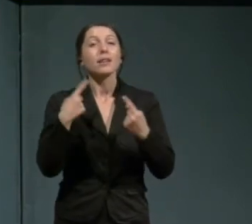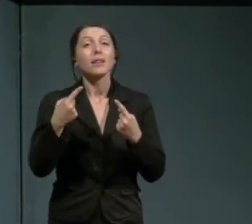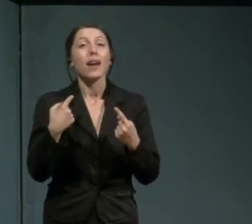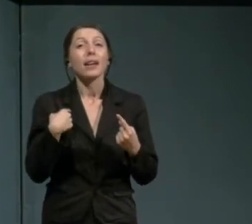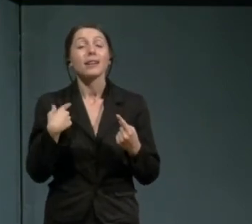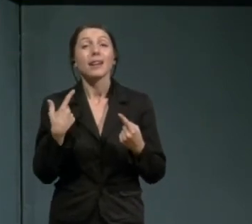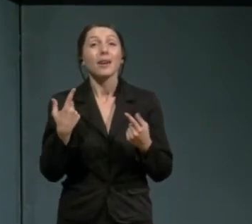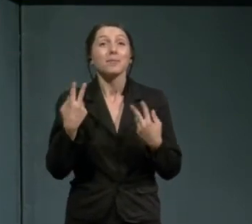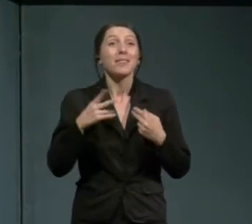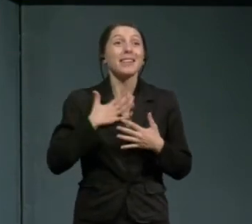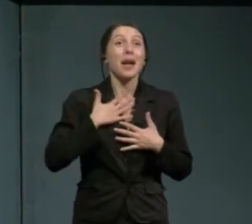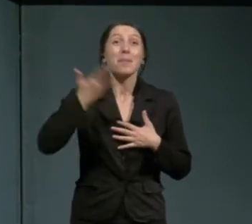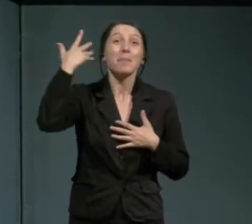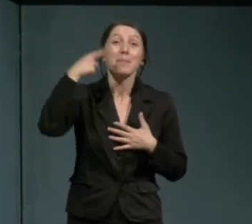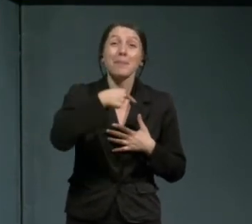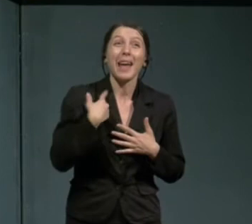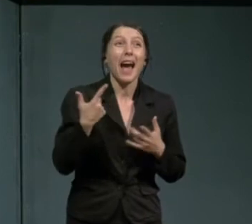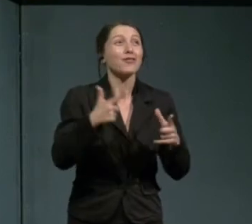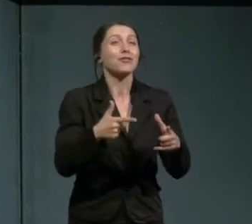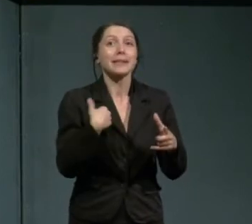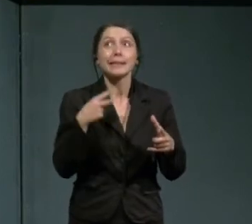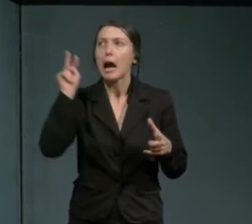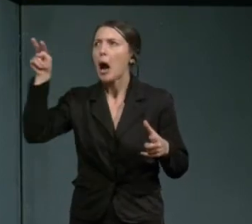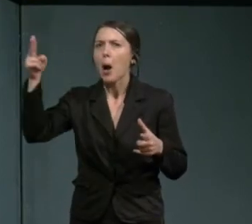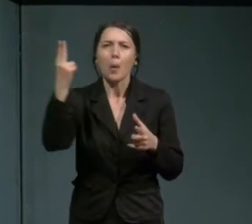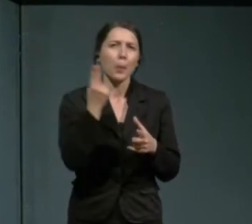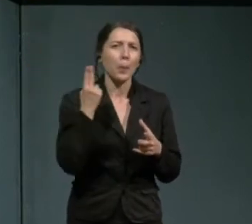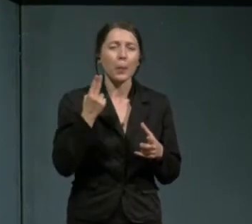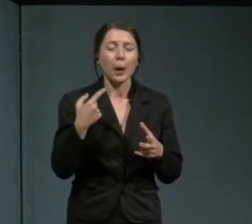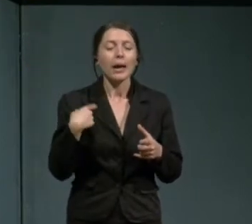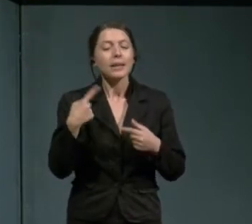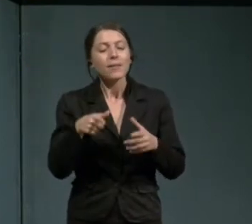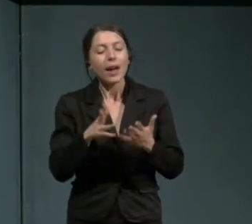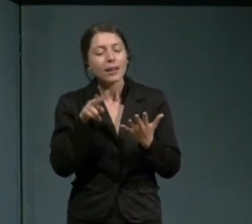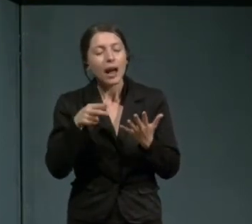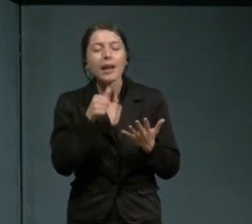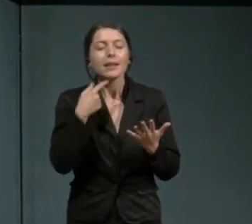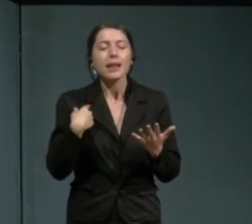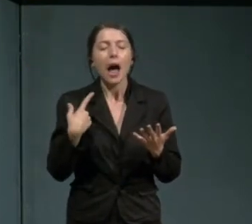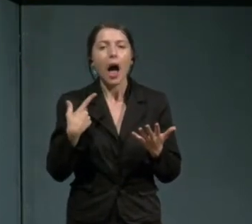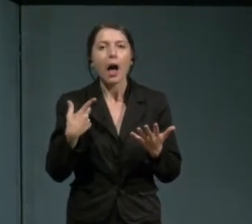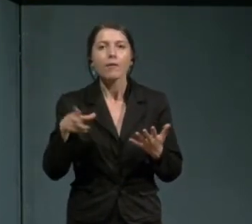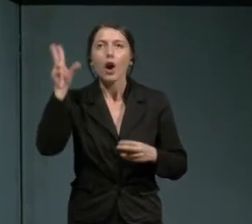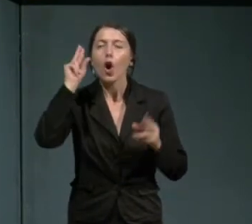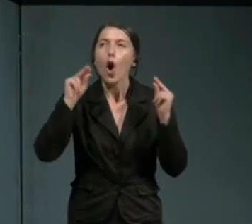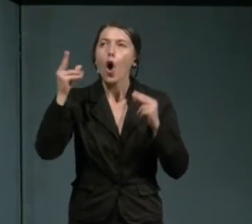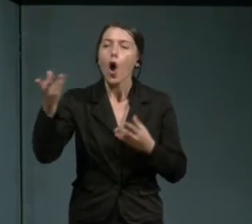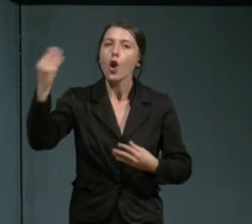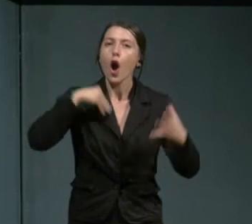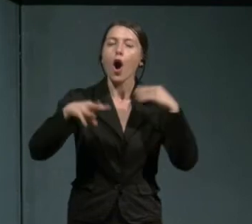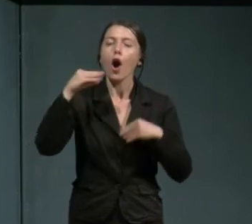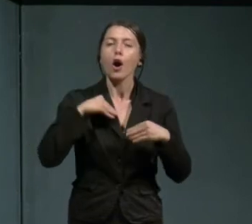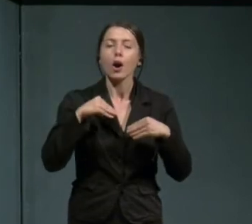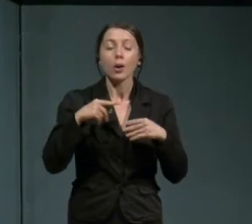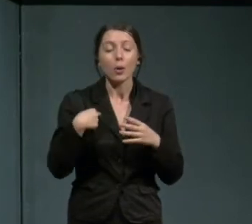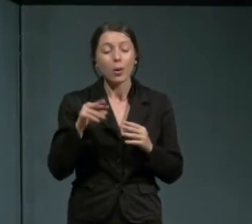non mi permetteva di conoscere c'era una dimensione di conoscenza che mi ha comunque sconvolte quando ho scritto